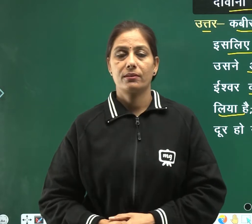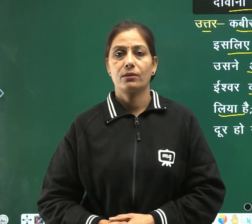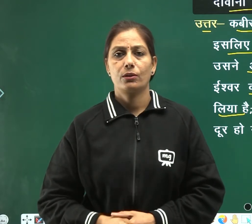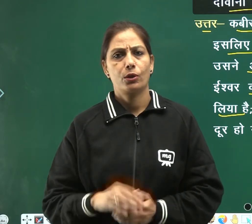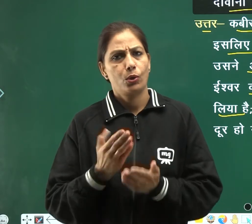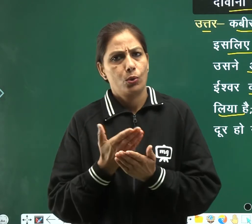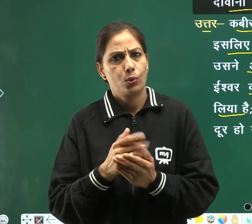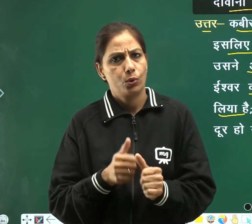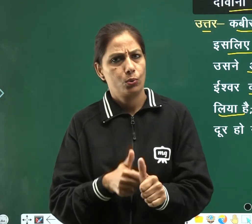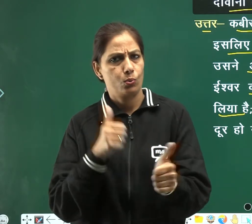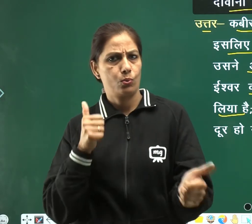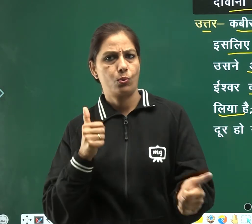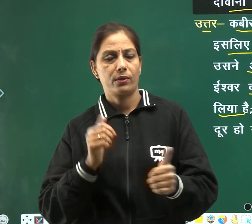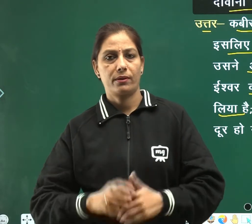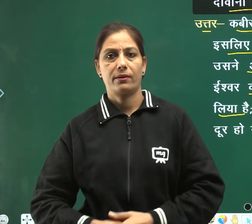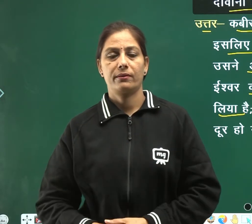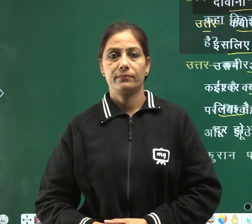दूर हो गया है।